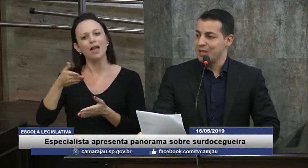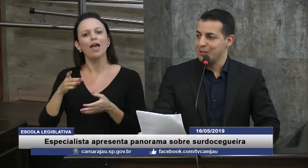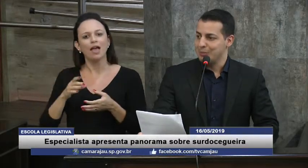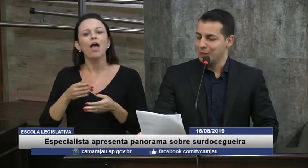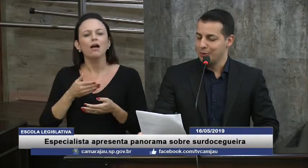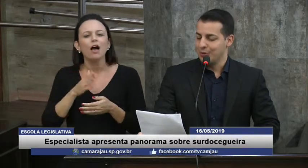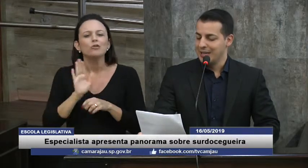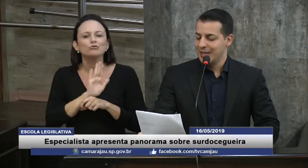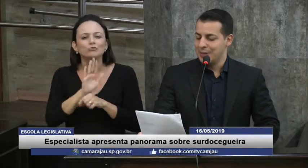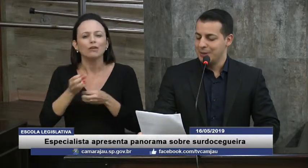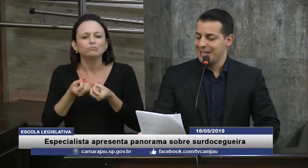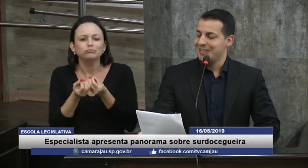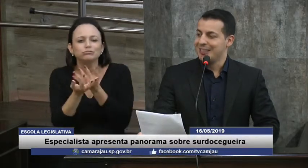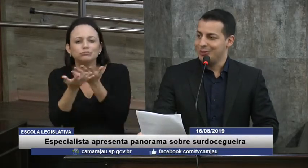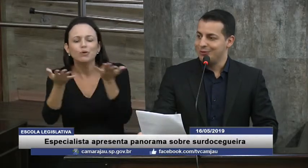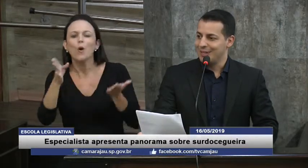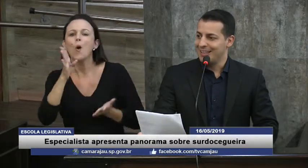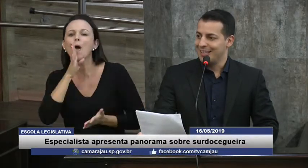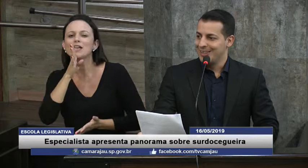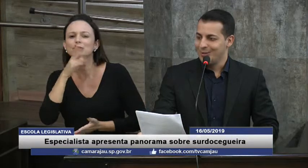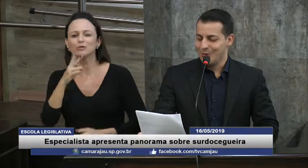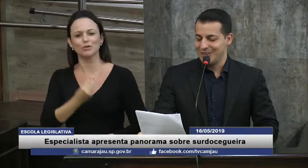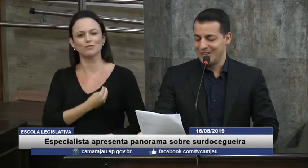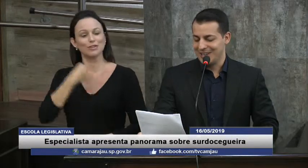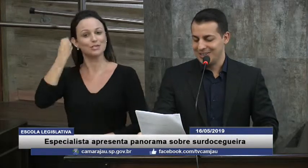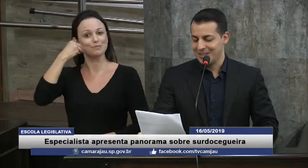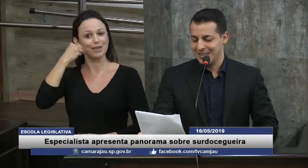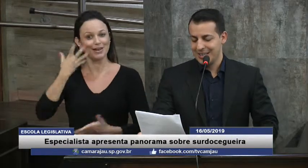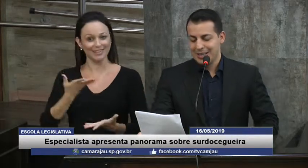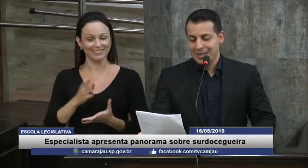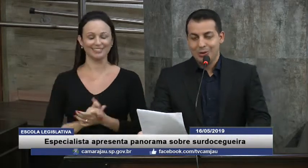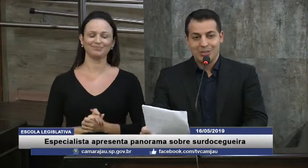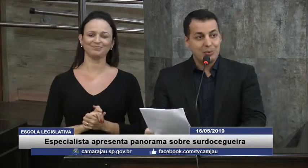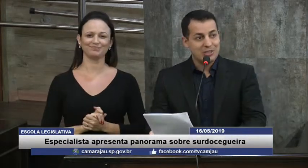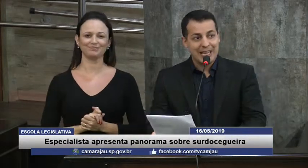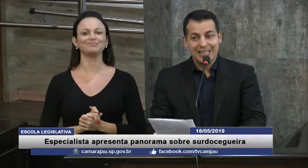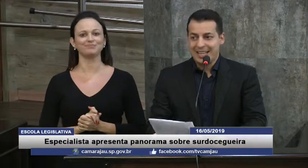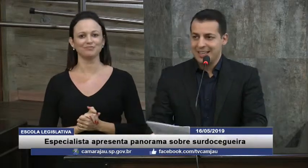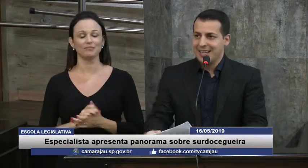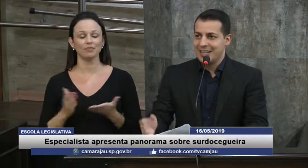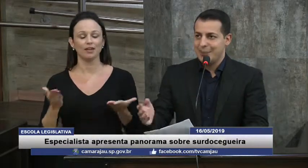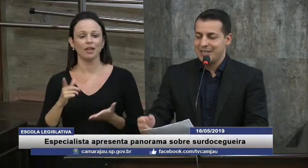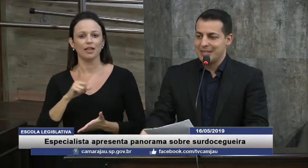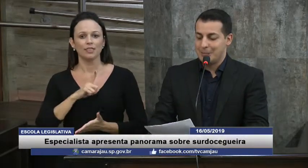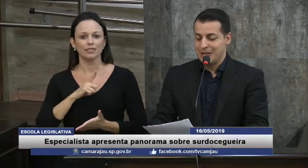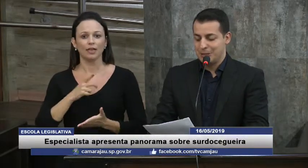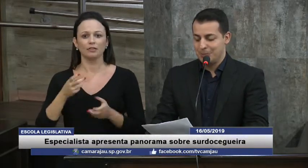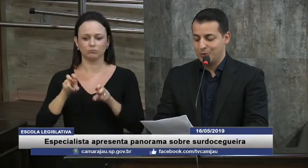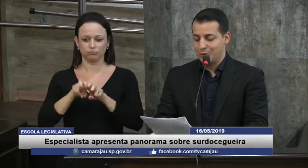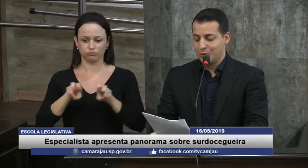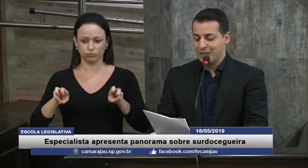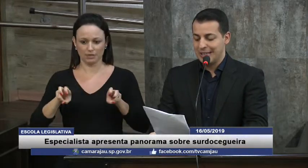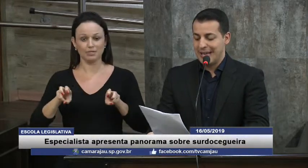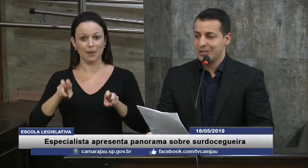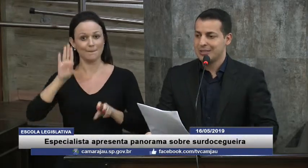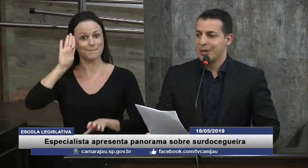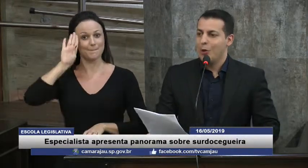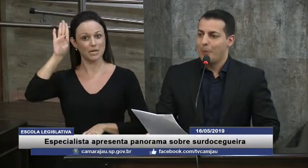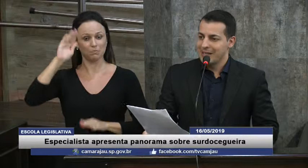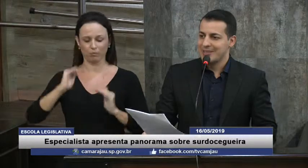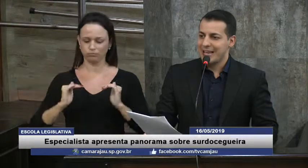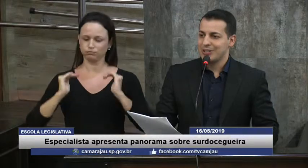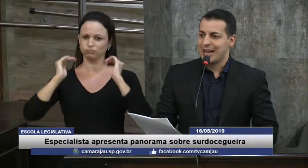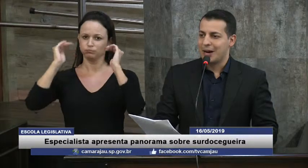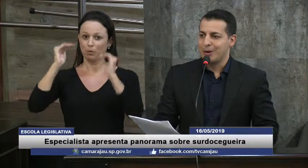seu conhecimento e experiência de vida com a gente. Nós temos ainda aqui, na mesa principal de autoridades,